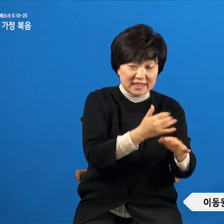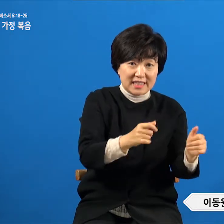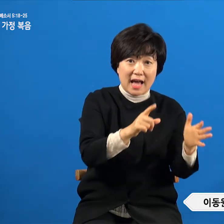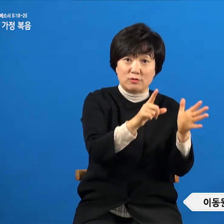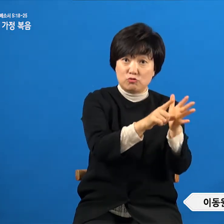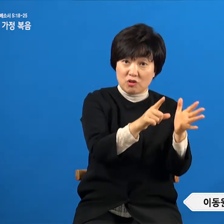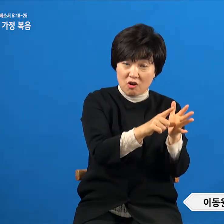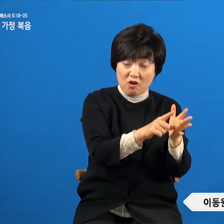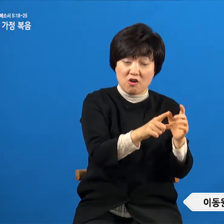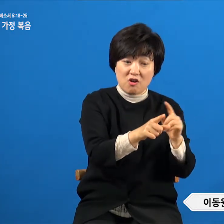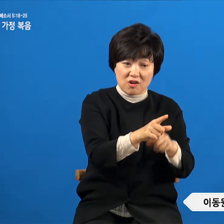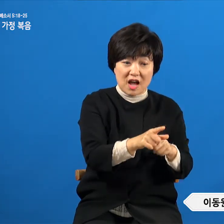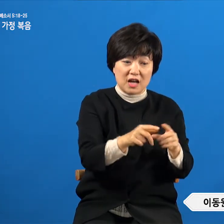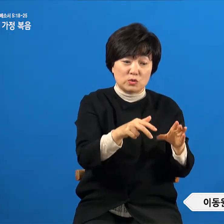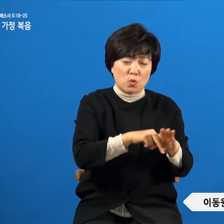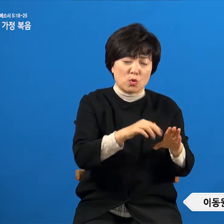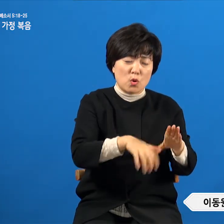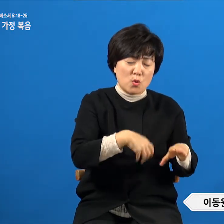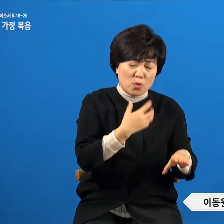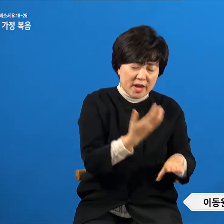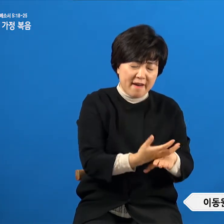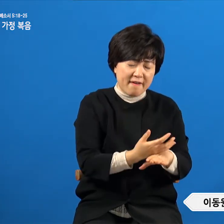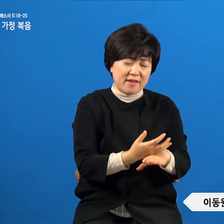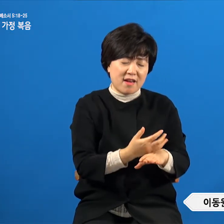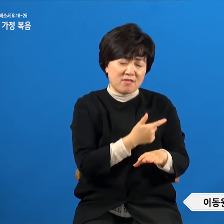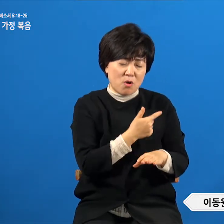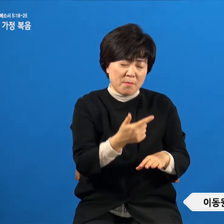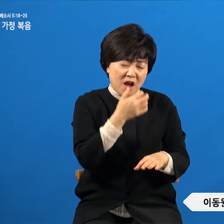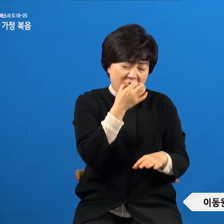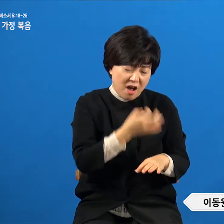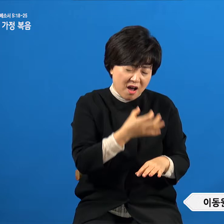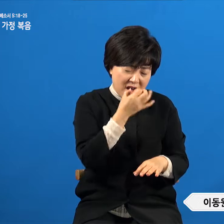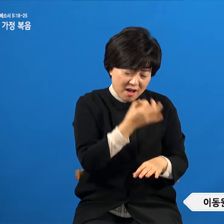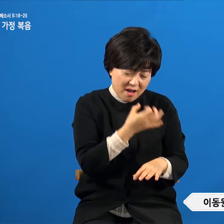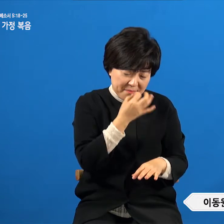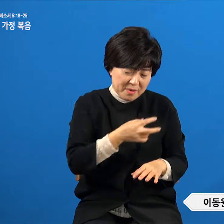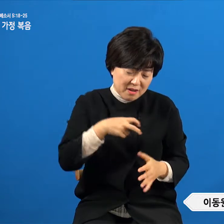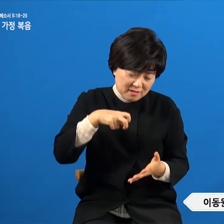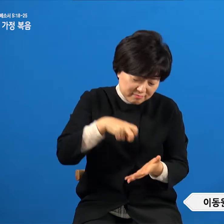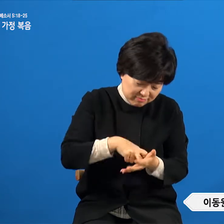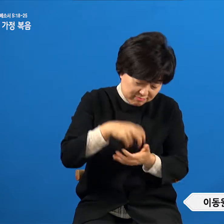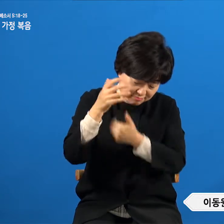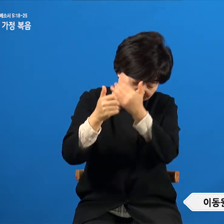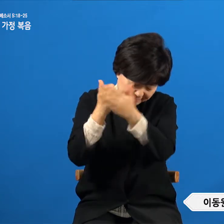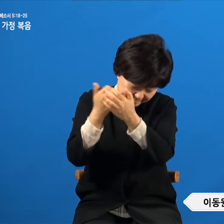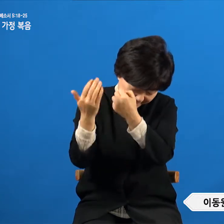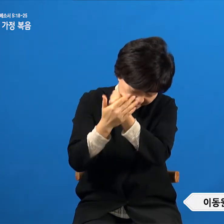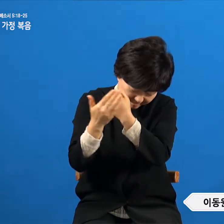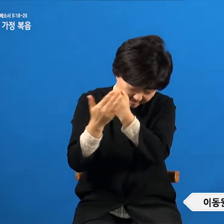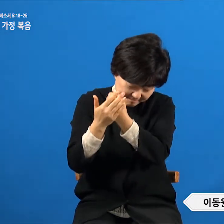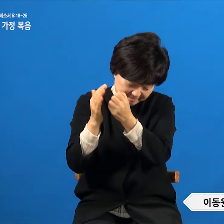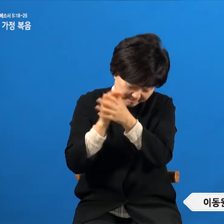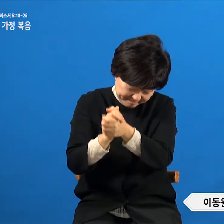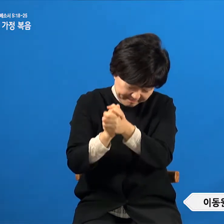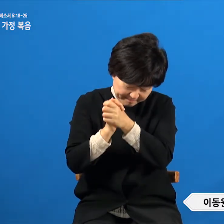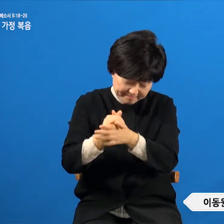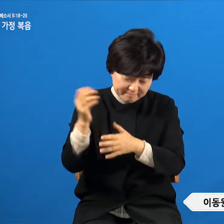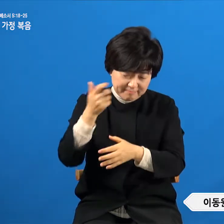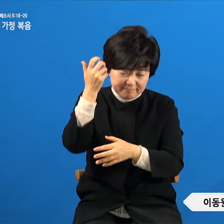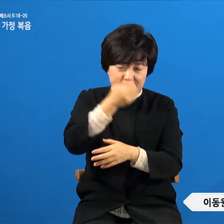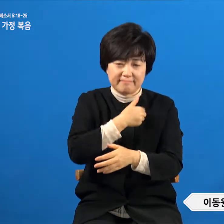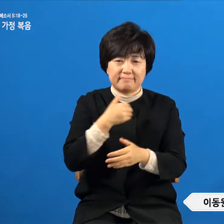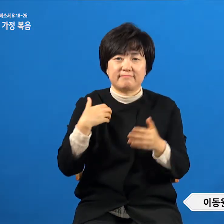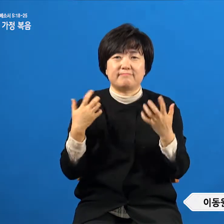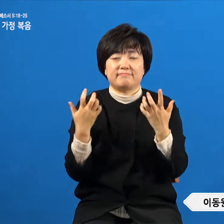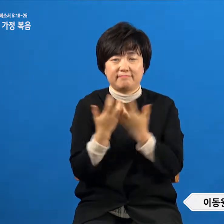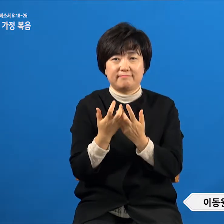루터가 종교개혁의 지난한 과제를 수행하면서 너무 힘들어 엎드려 하나님의 도움을 구했을 때 성령이